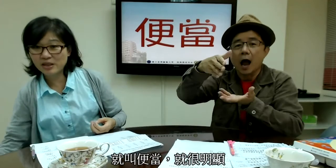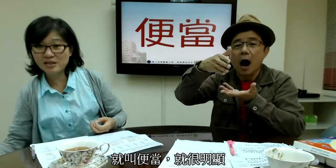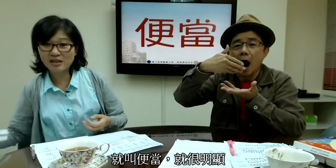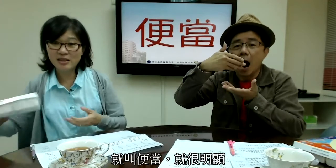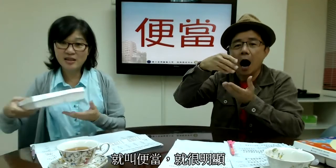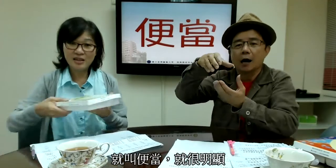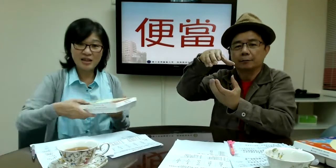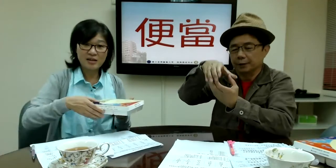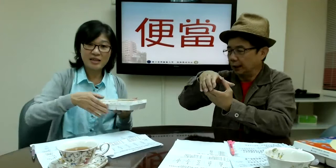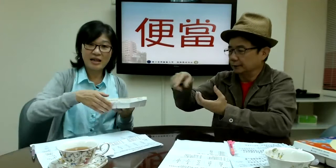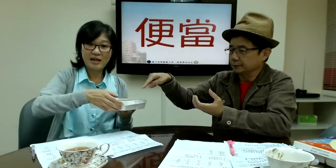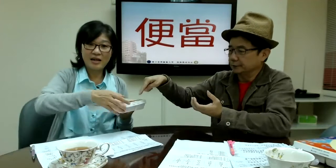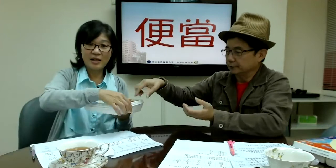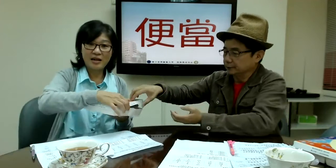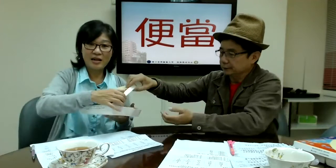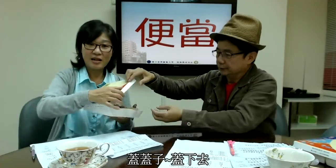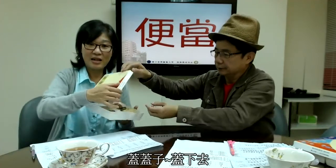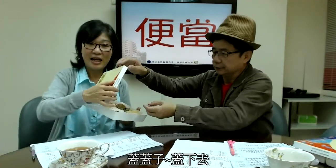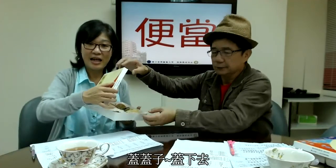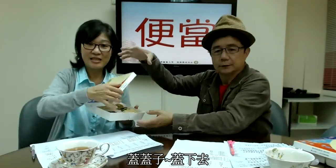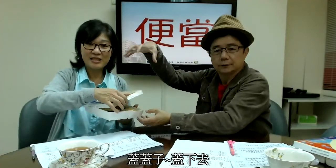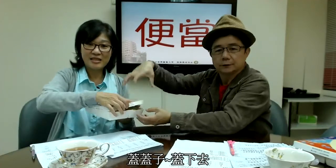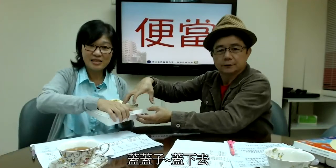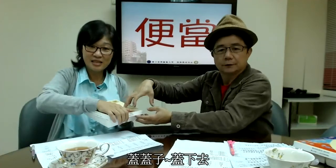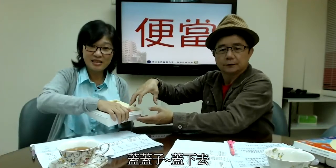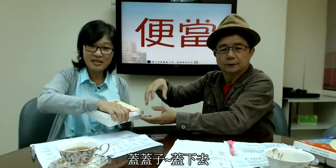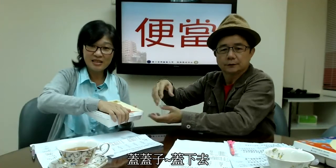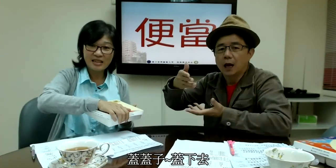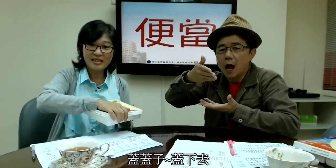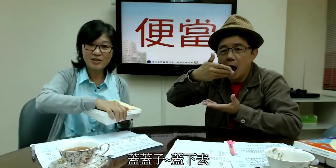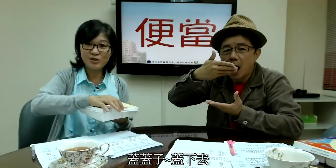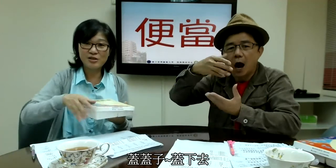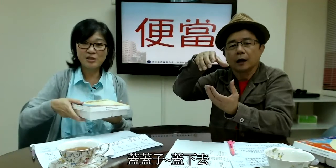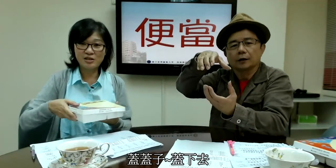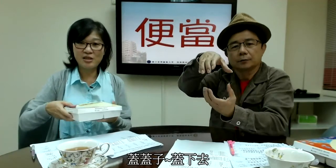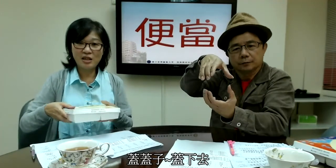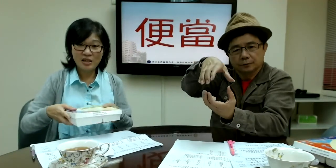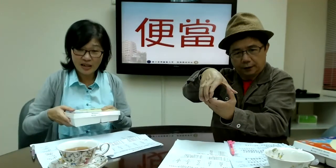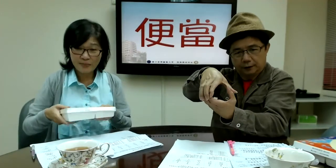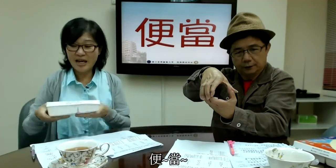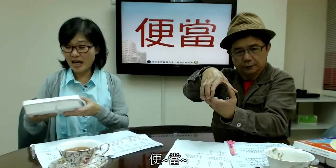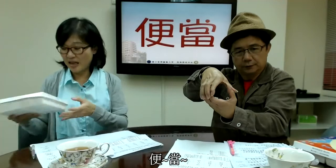显。这样，盖盖子，盖下去，便